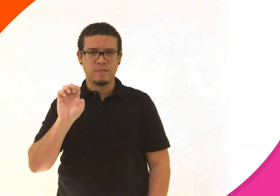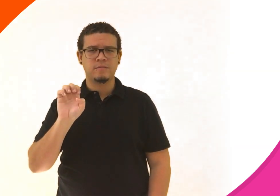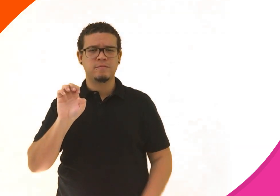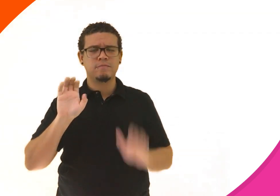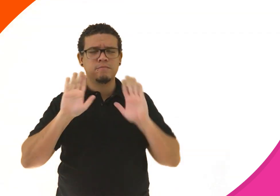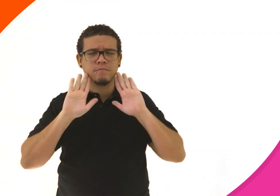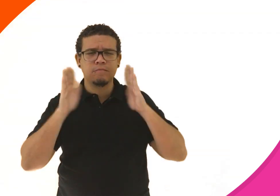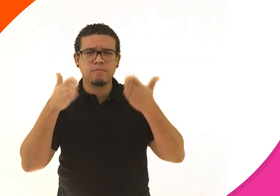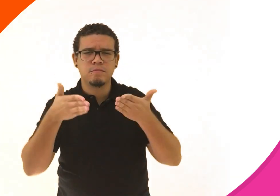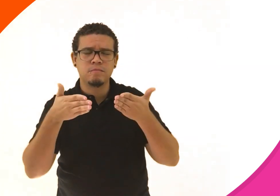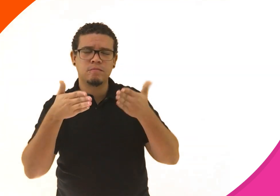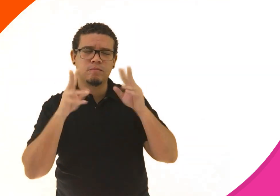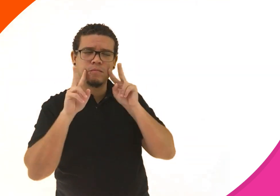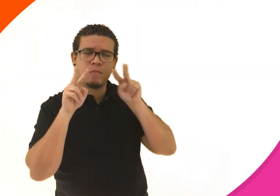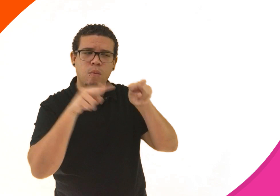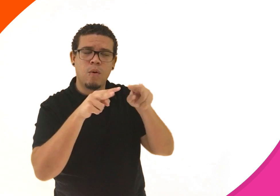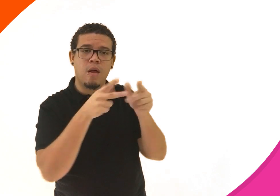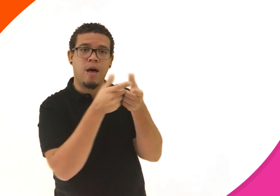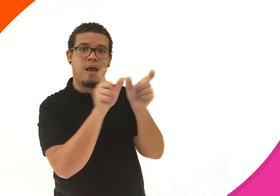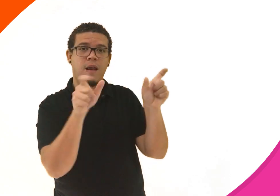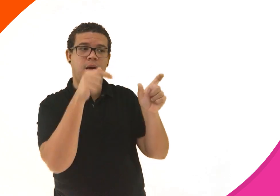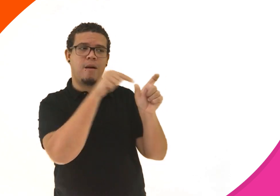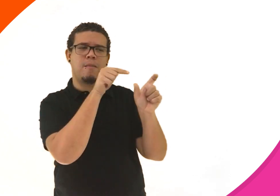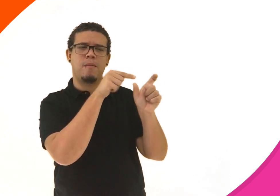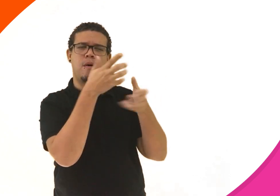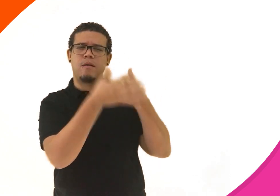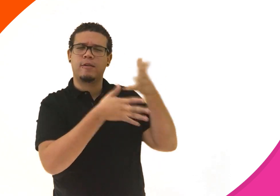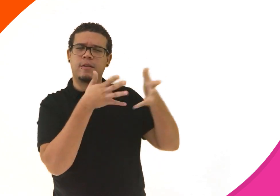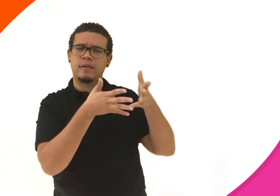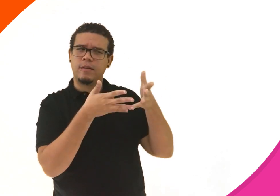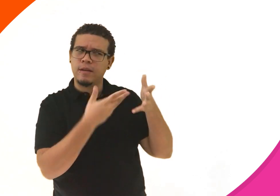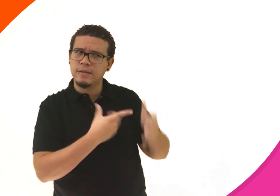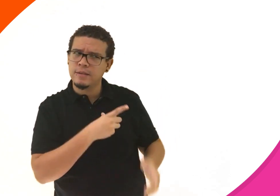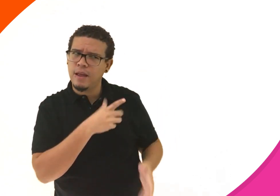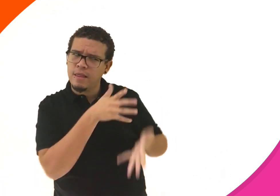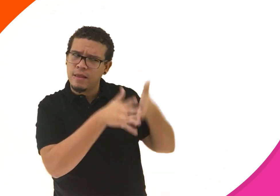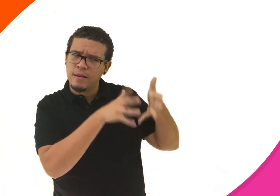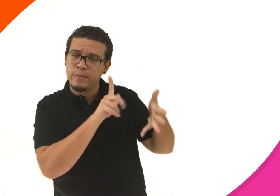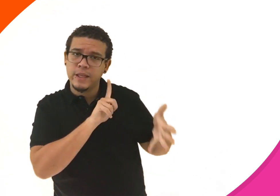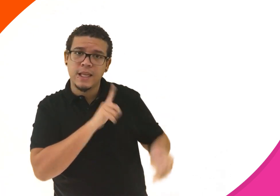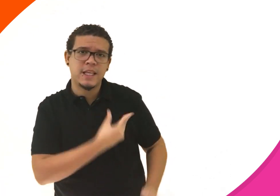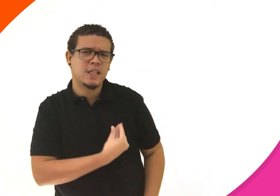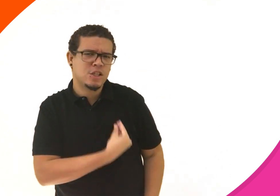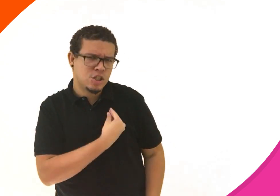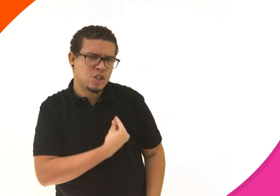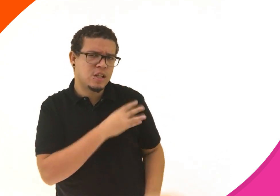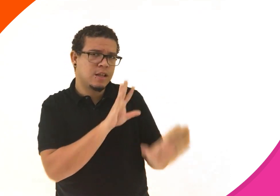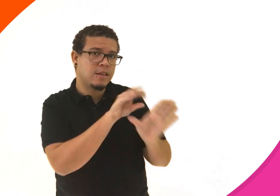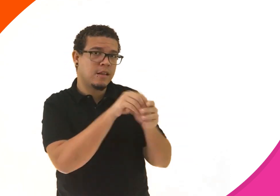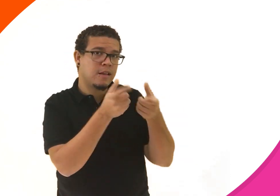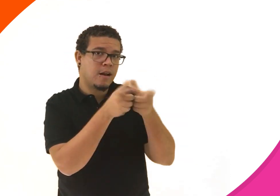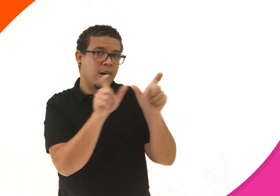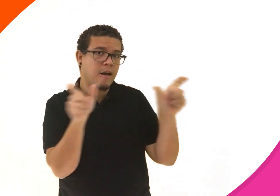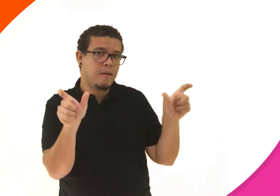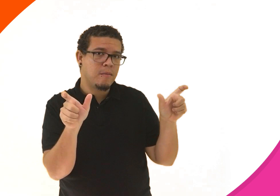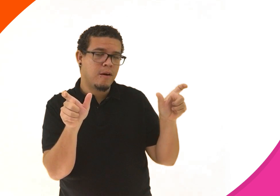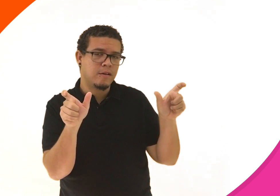à unidade 2 com o foco nos aspectos gramaticais presentes na língua